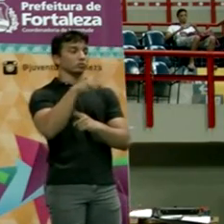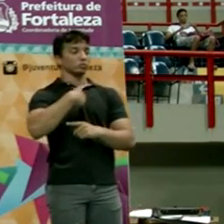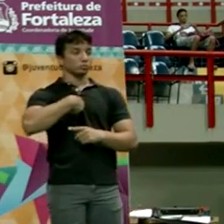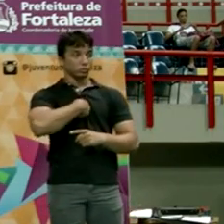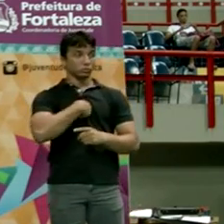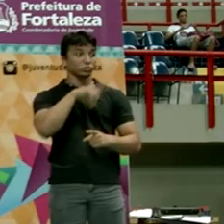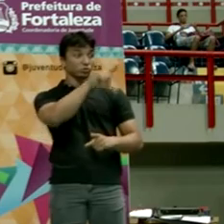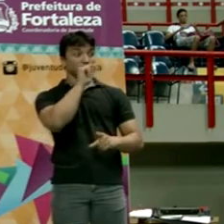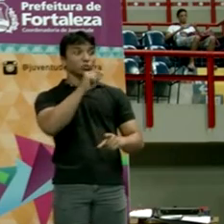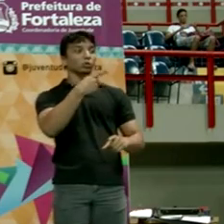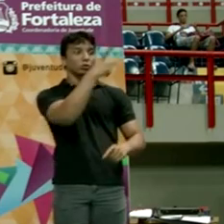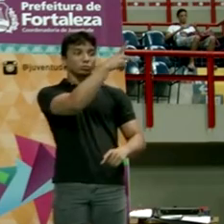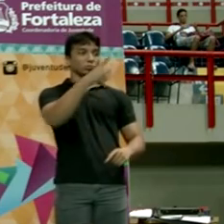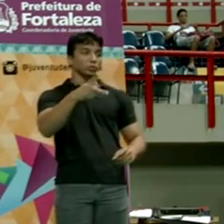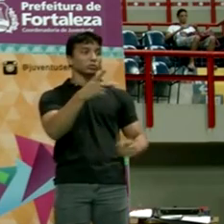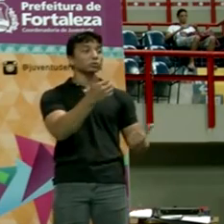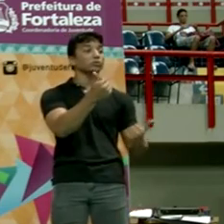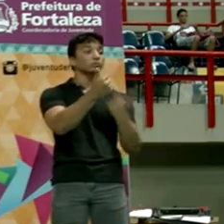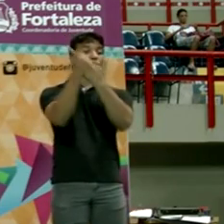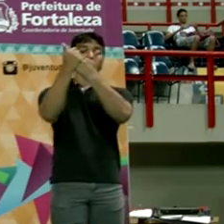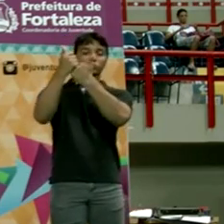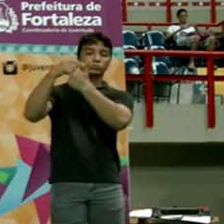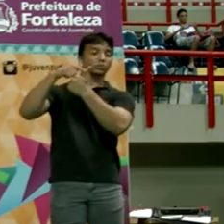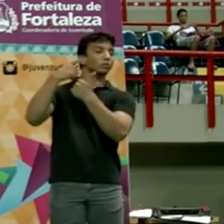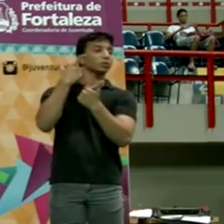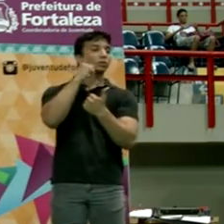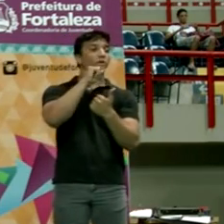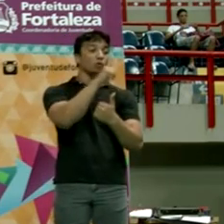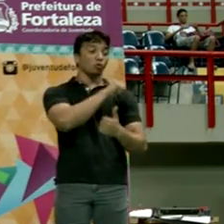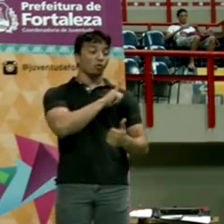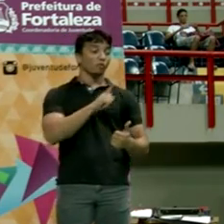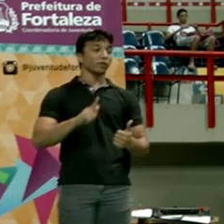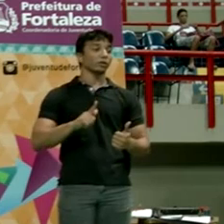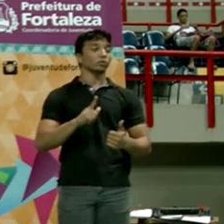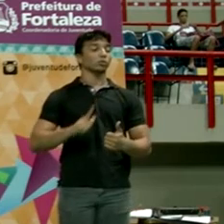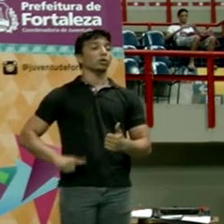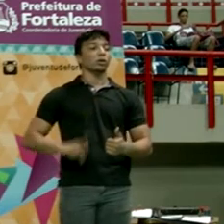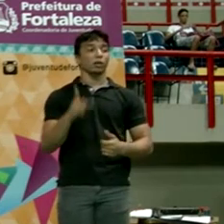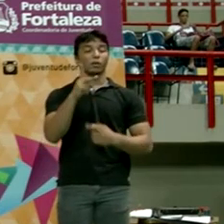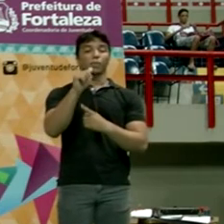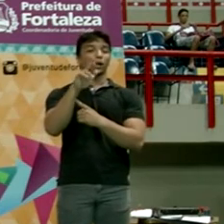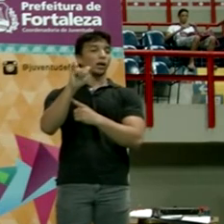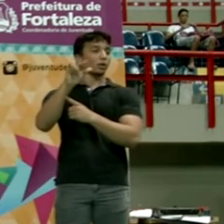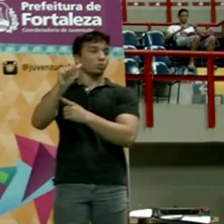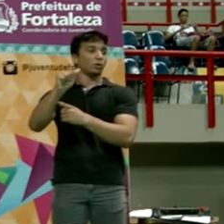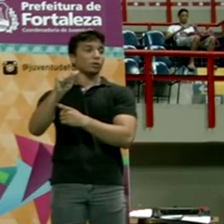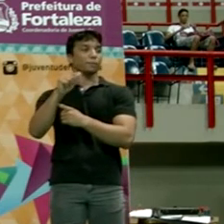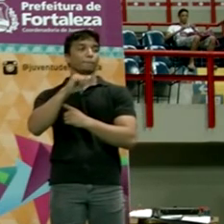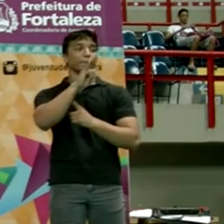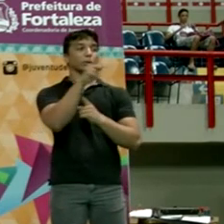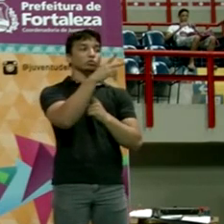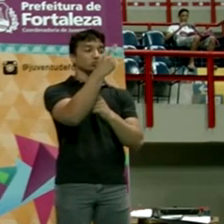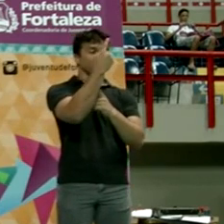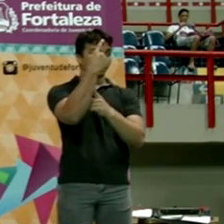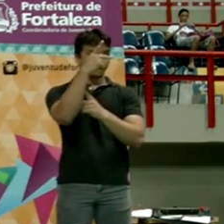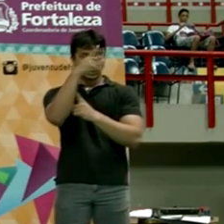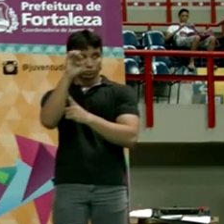Getúlio para presidente e o vice, o governador da Paraíba, João